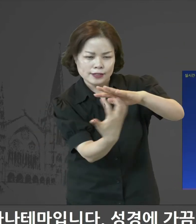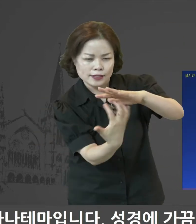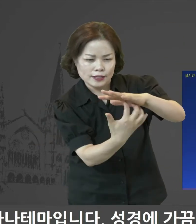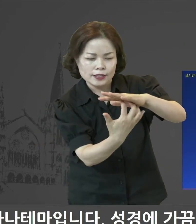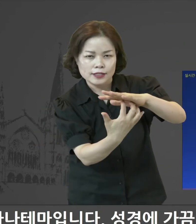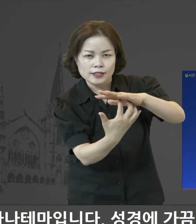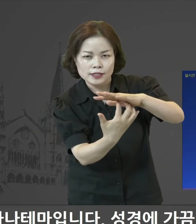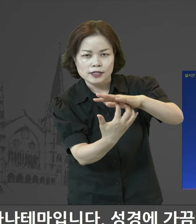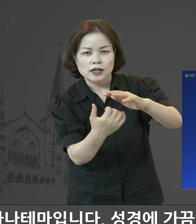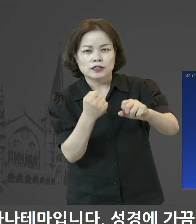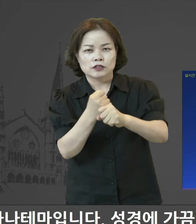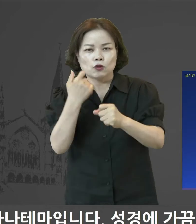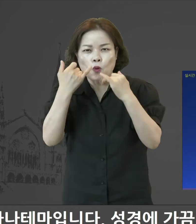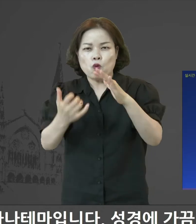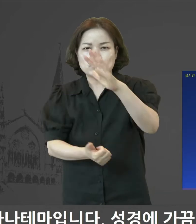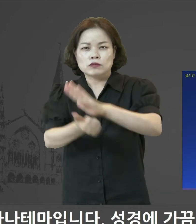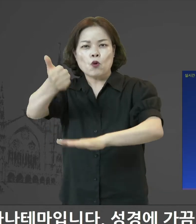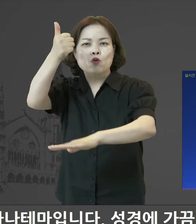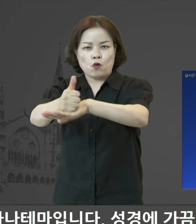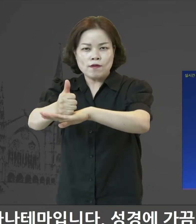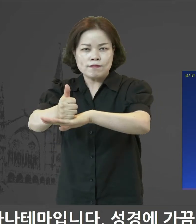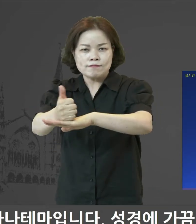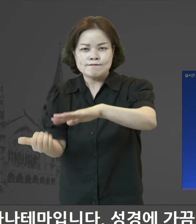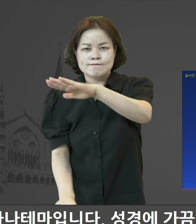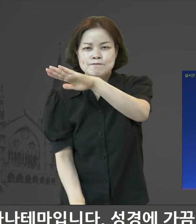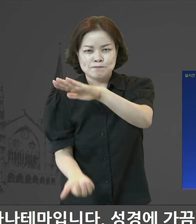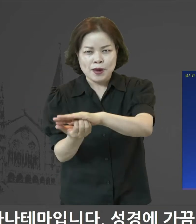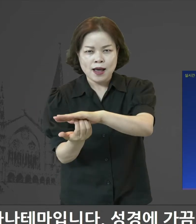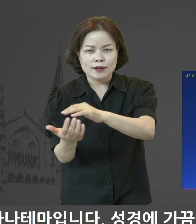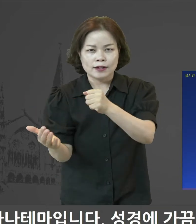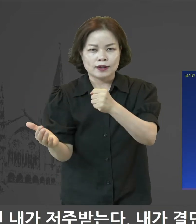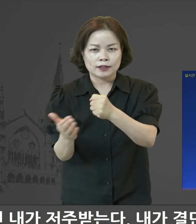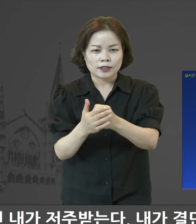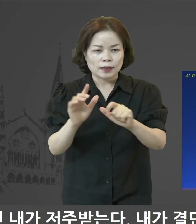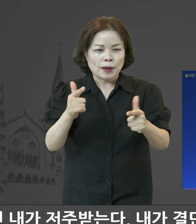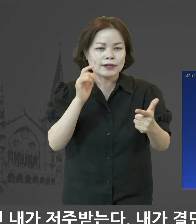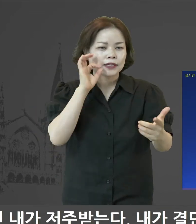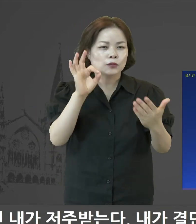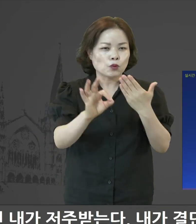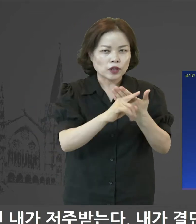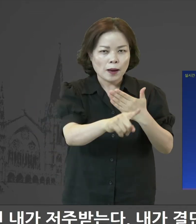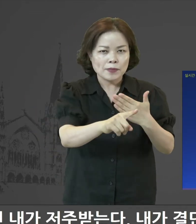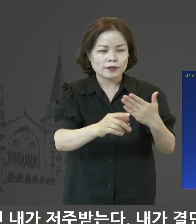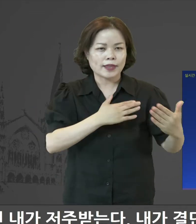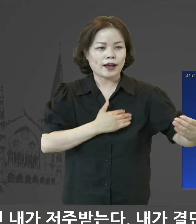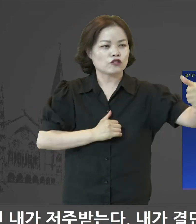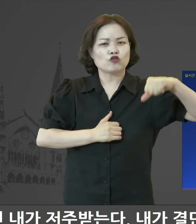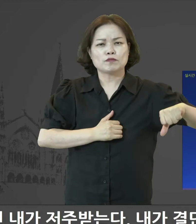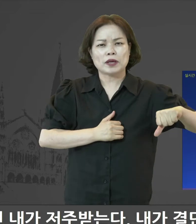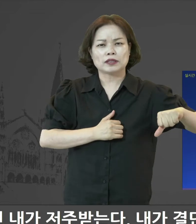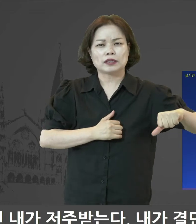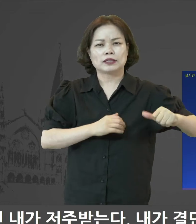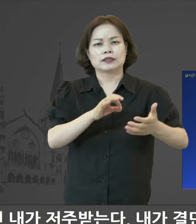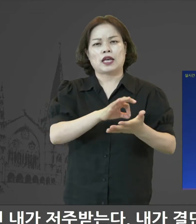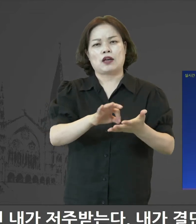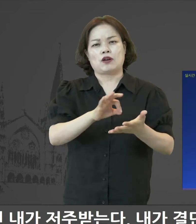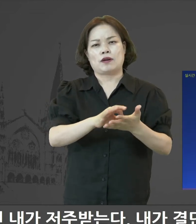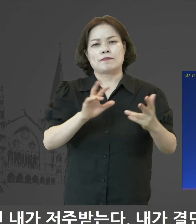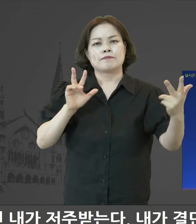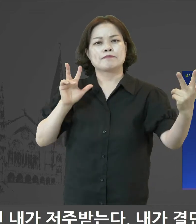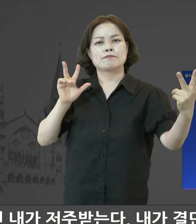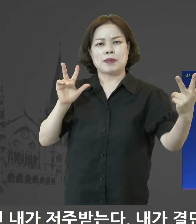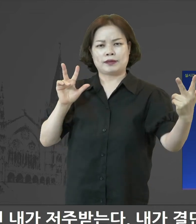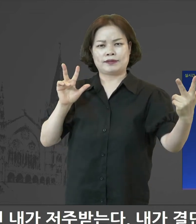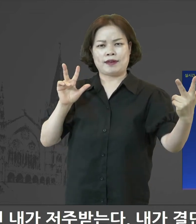내가 저주받는 거니까 저주받는 일이 보다 더 심한 일이 없으니까 반드시 그 일을 하겠다. 이때 쓰는 말이 여기 맹세,